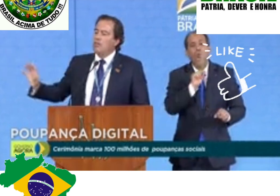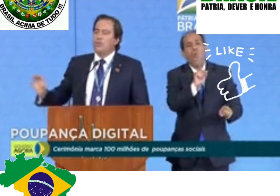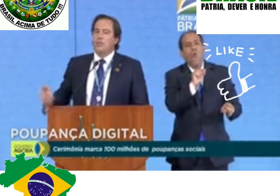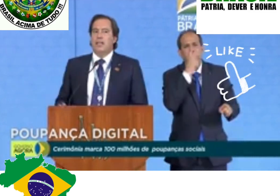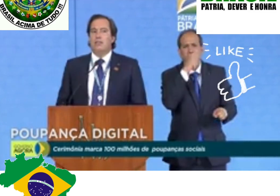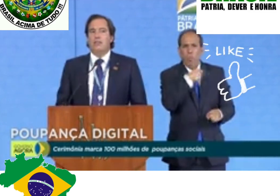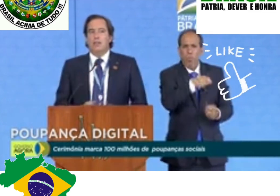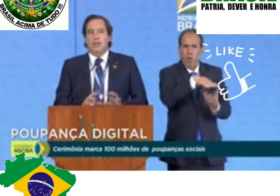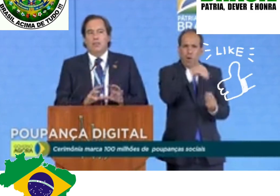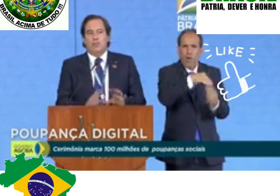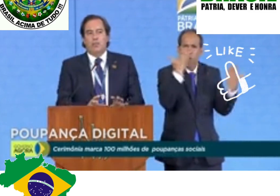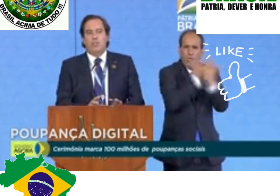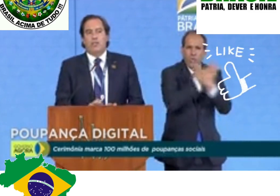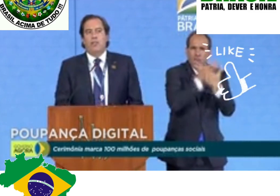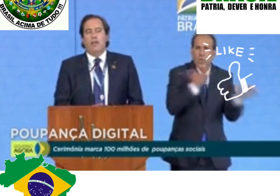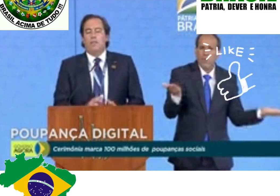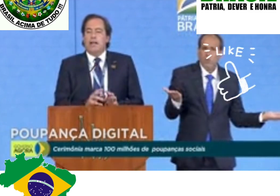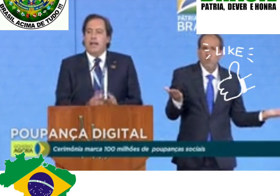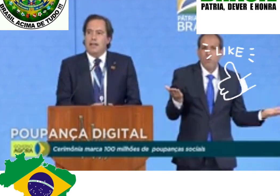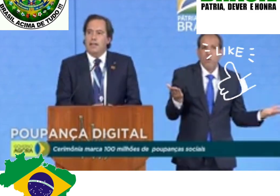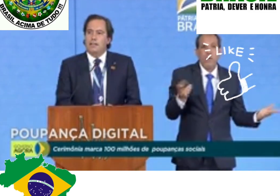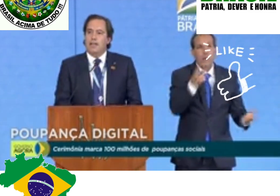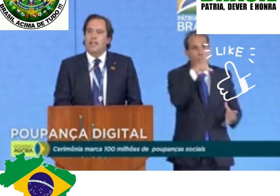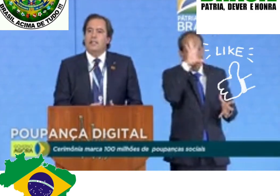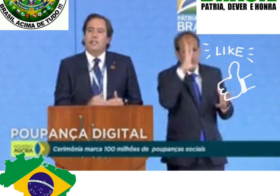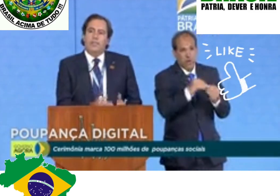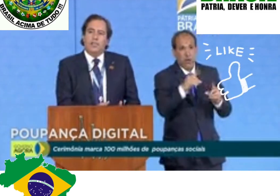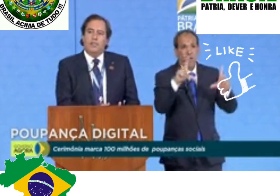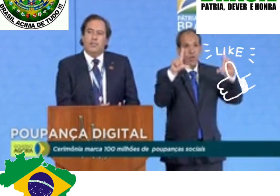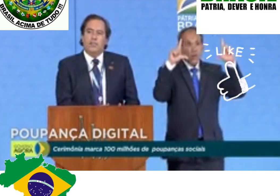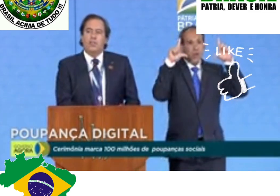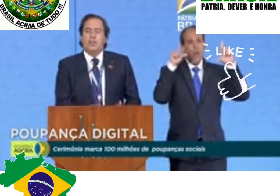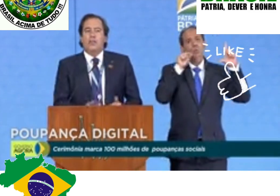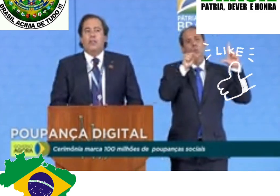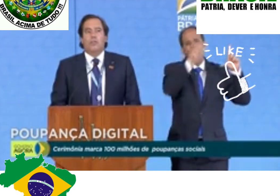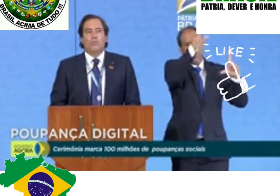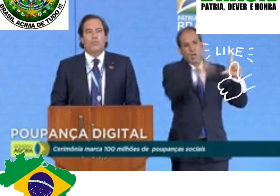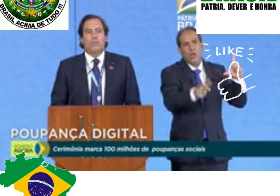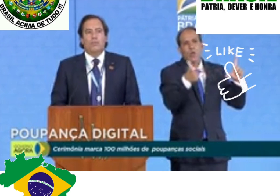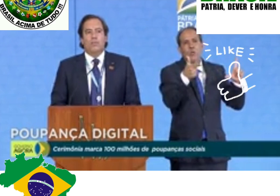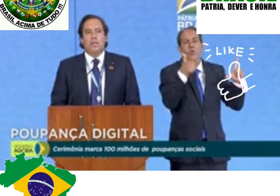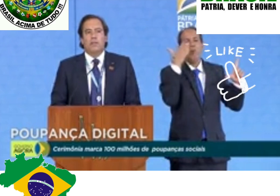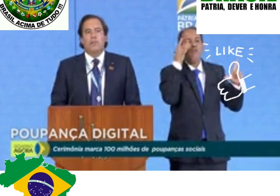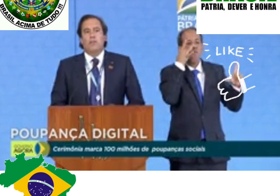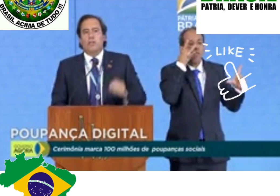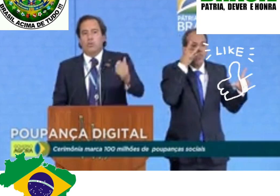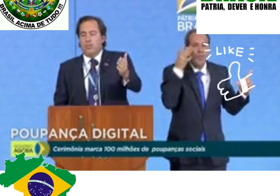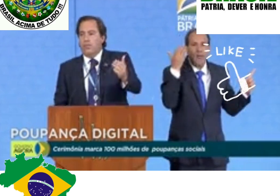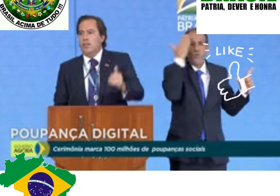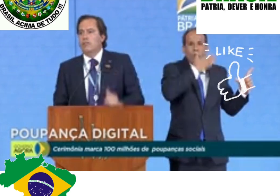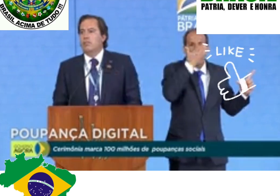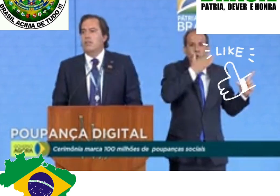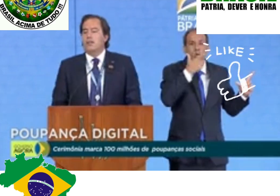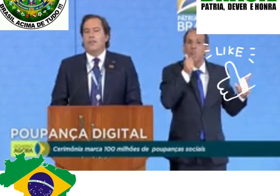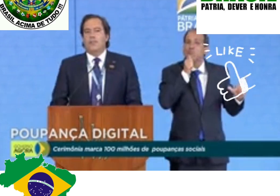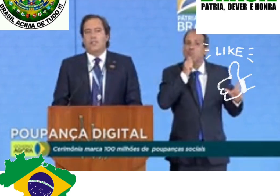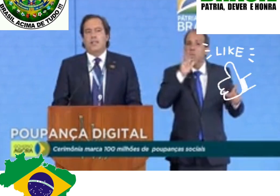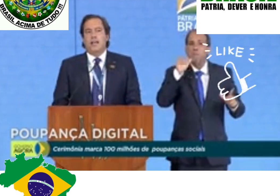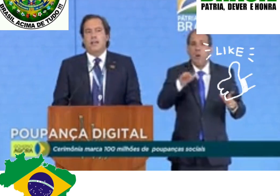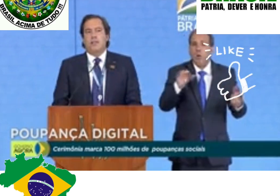dentro daquele conceito, o seu Argeleu é uma cara daqueles invisíveis e que não tinham conta em banco, e os